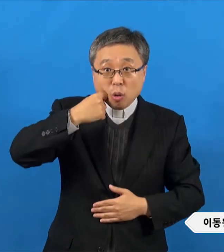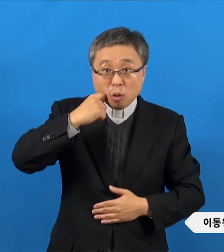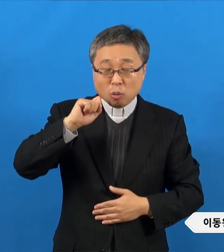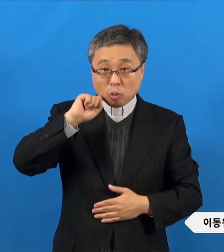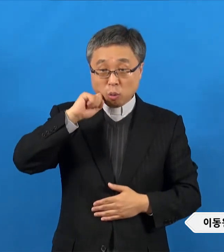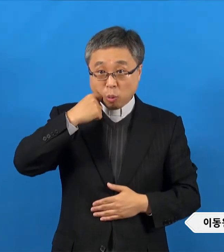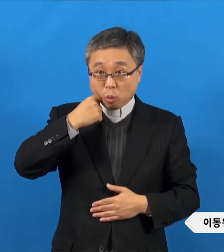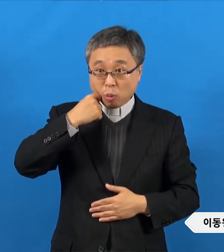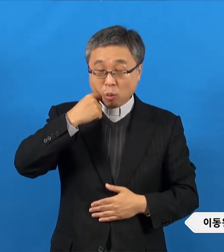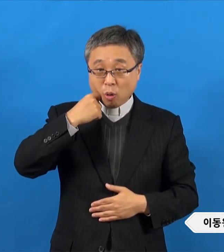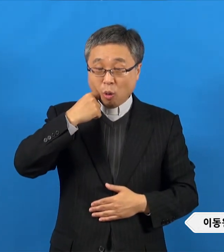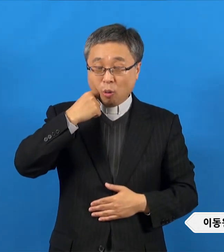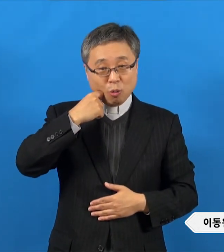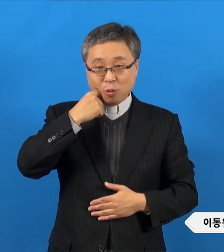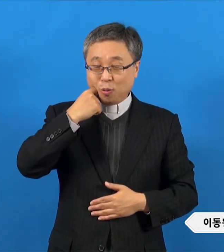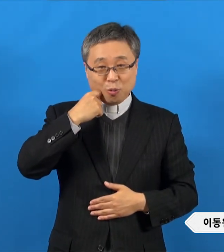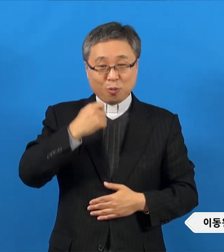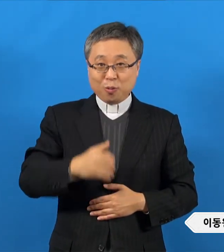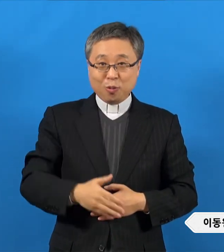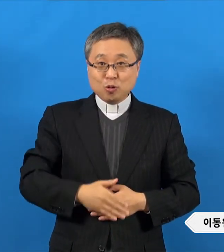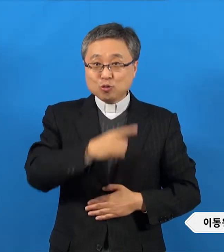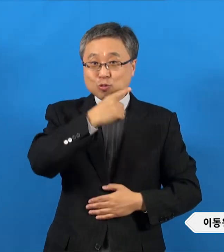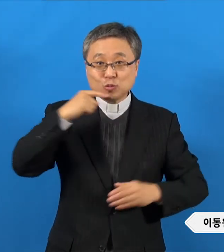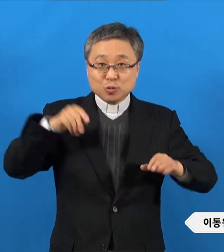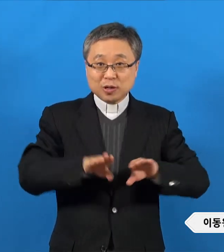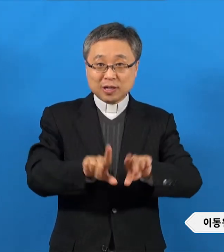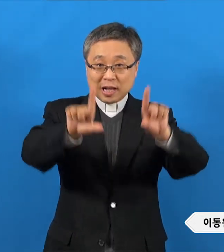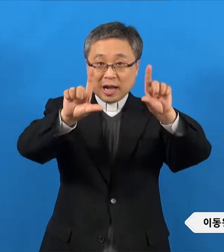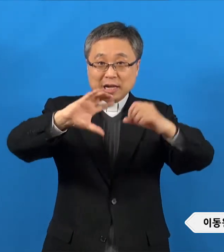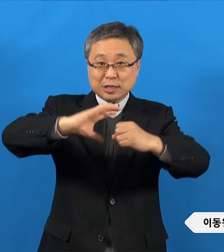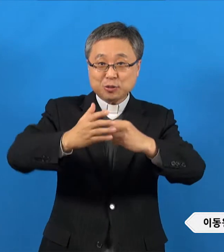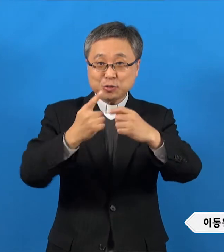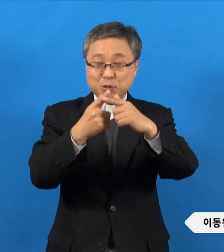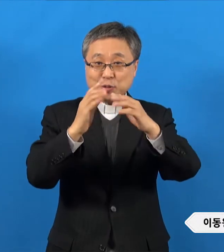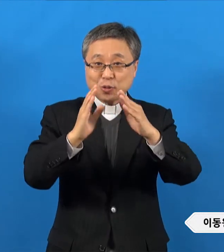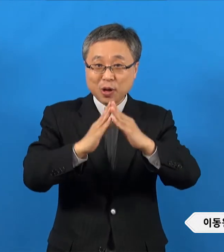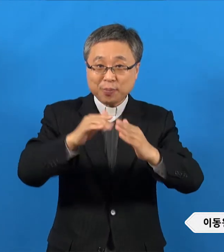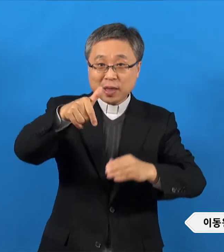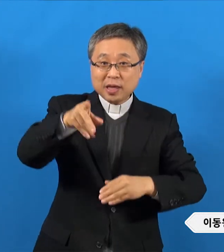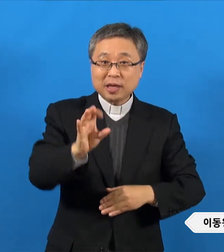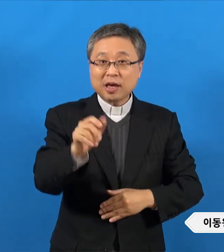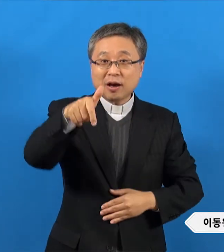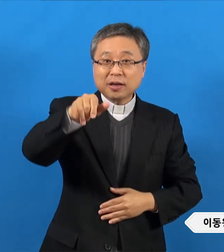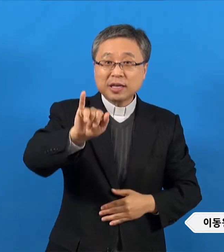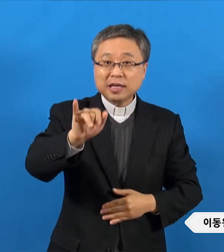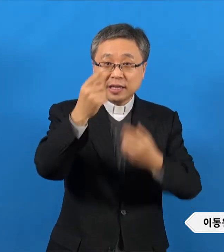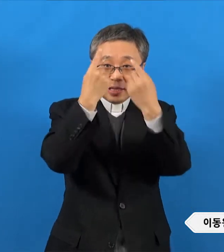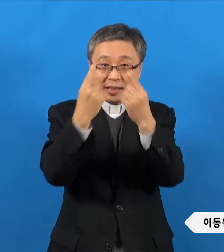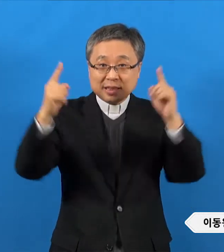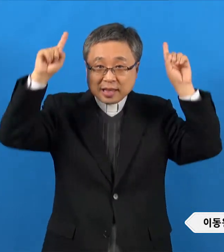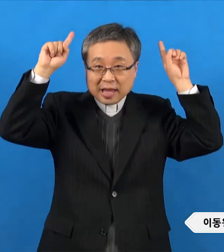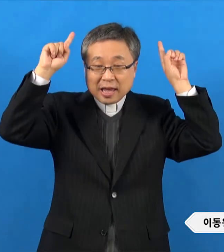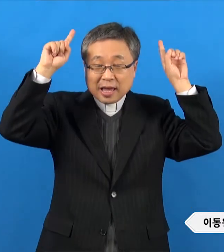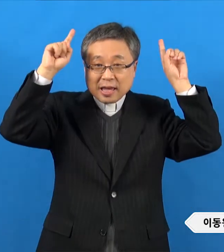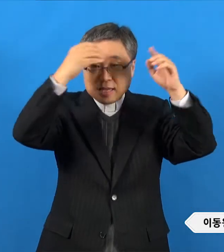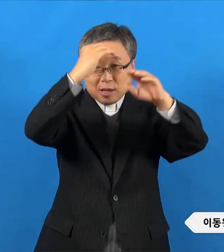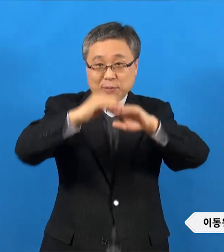어려우세요? 네. 주일날 지구촌교회 경기대 예배에서 나 설교하는 거 봤다. 그거 충분히 그걸로